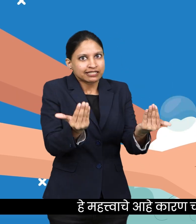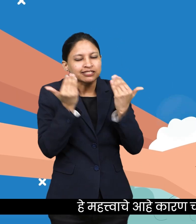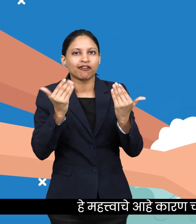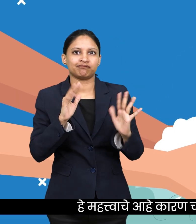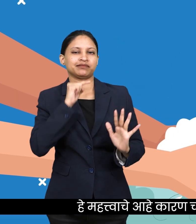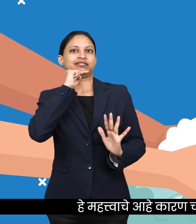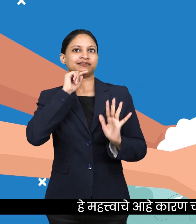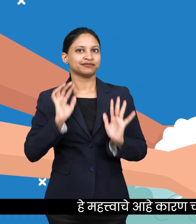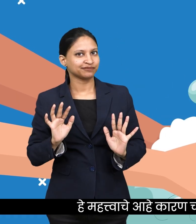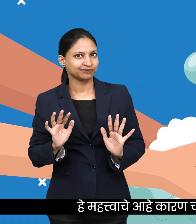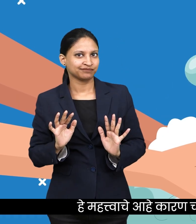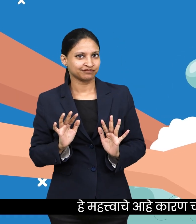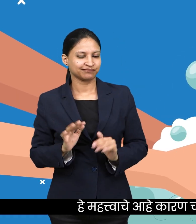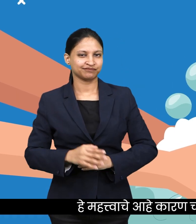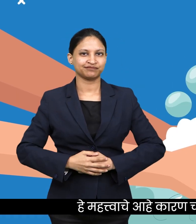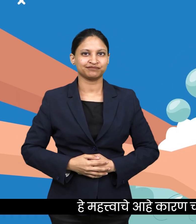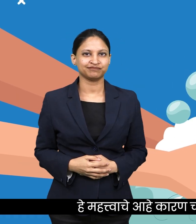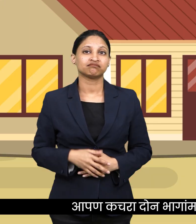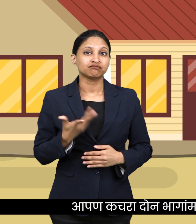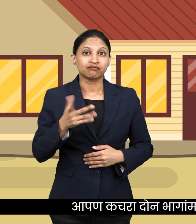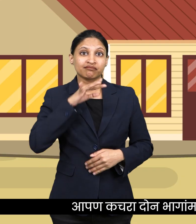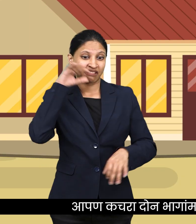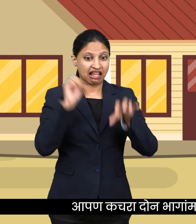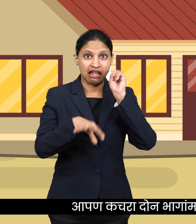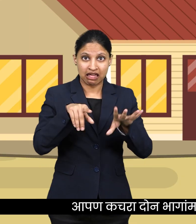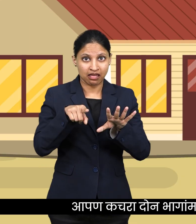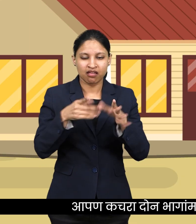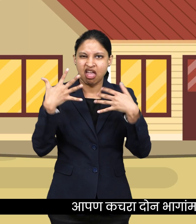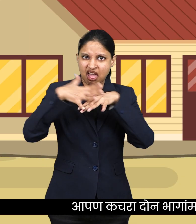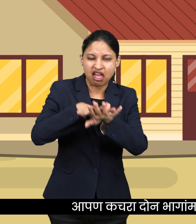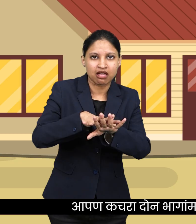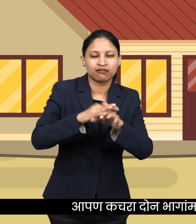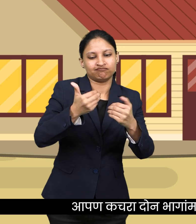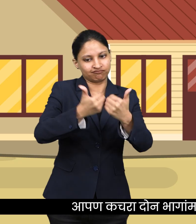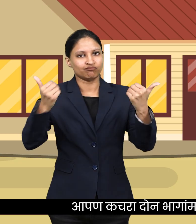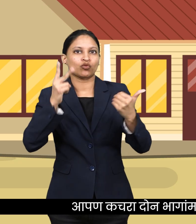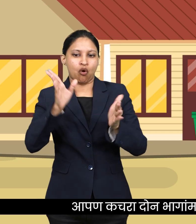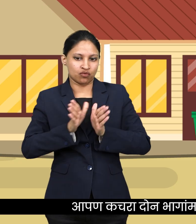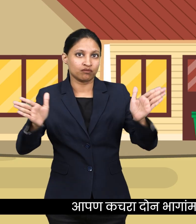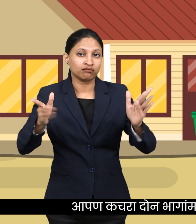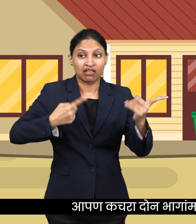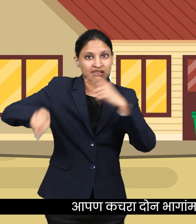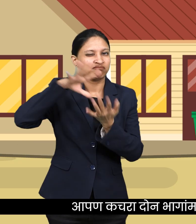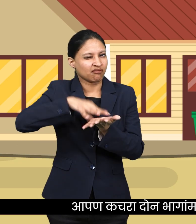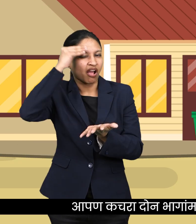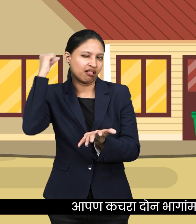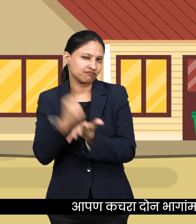स्वच्छतेमुळे उत्तम आरोग्य. आपण कचरा 2 भागांमध्ये वेगळा करायला शिकले